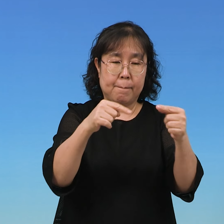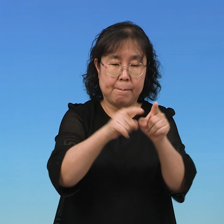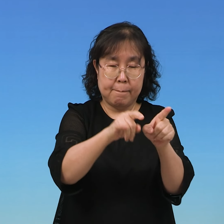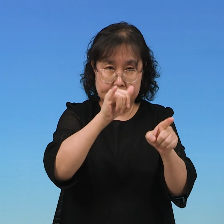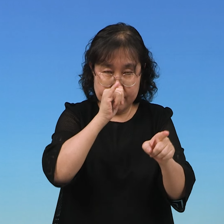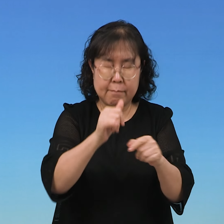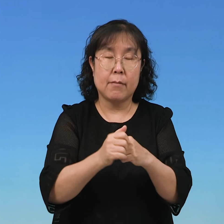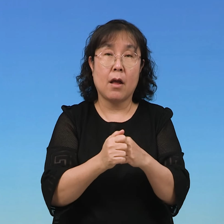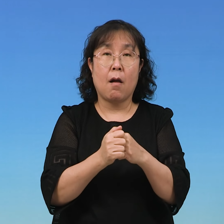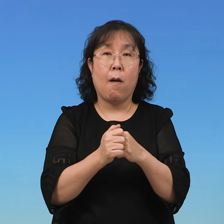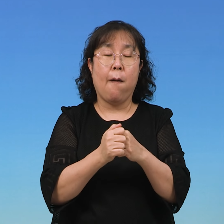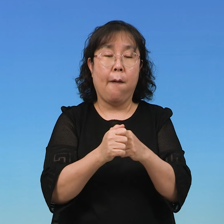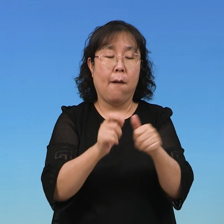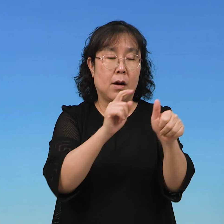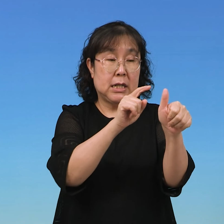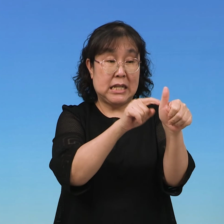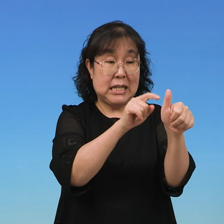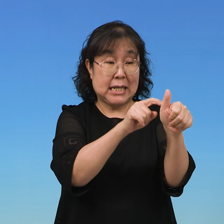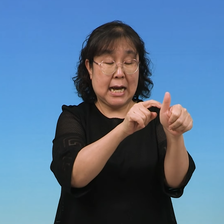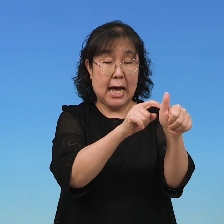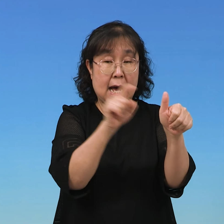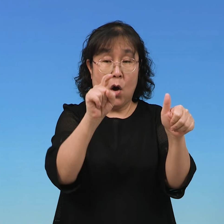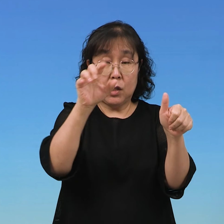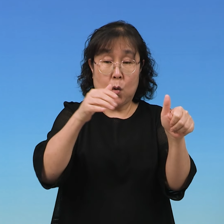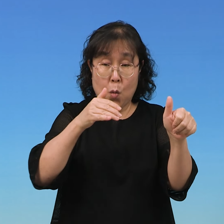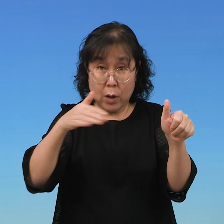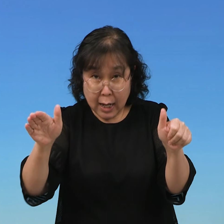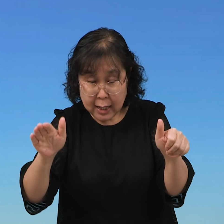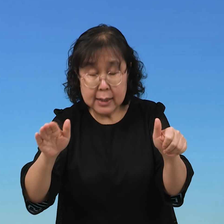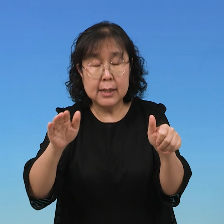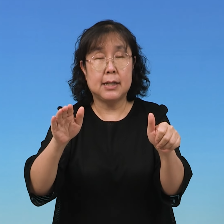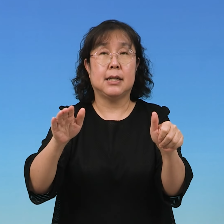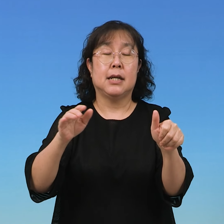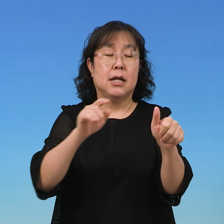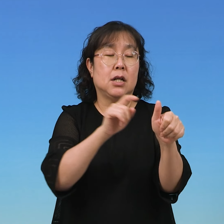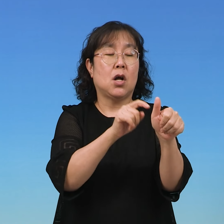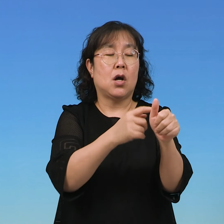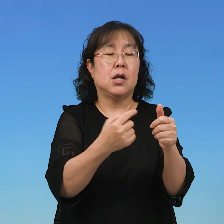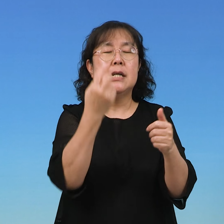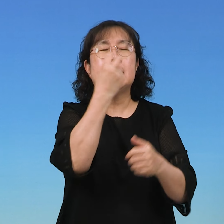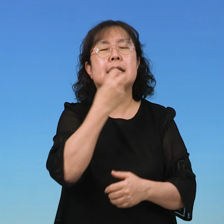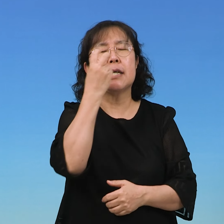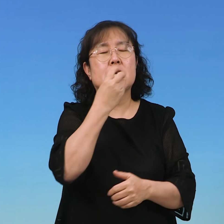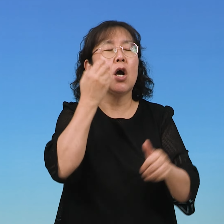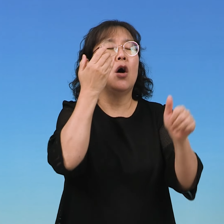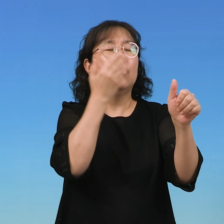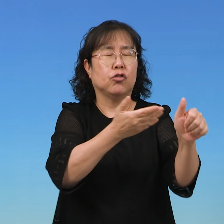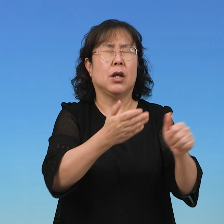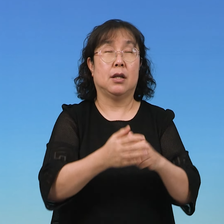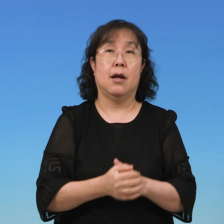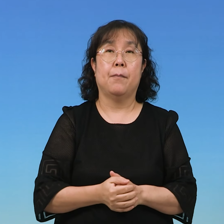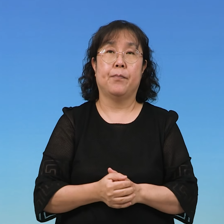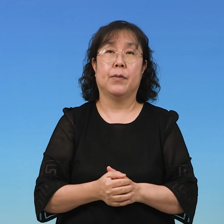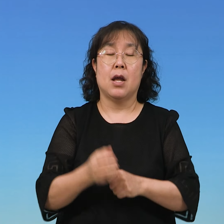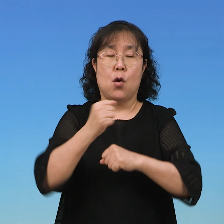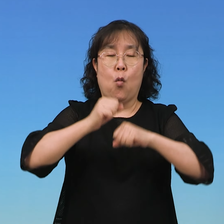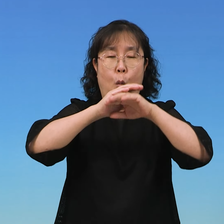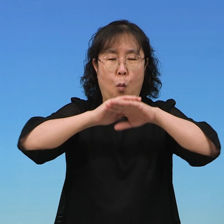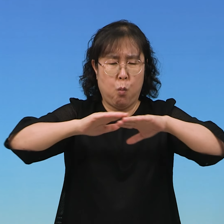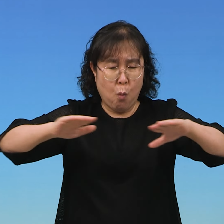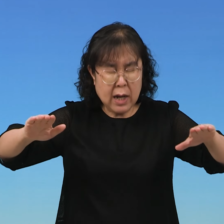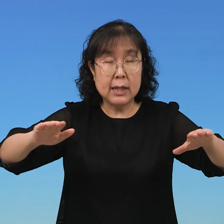함께 있어. 그 다음에 내가 어디로 가든지 너를 지키며. 이것도 너무나 구체적인 거 아닙니까? 지금